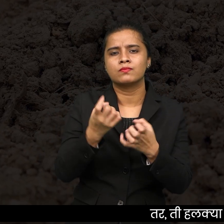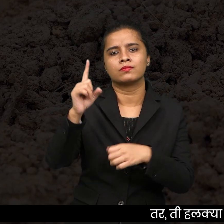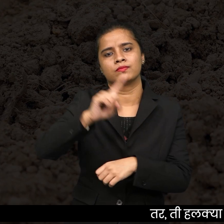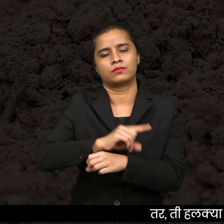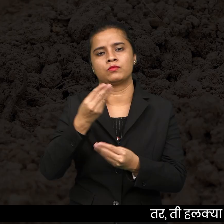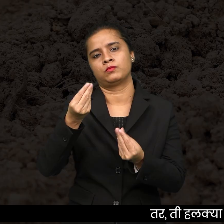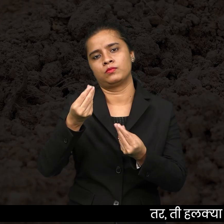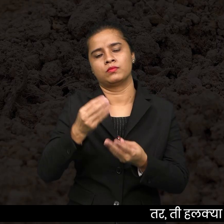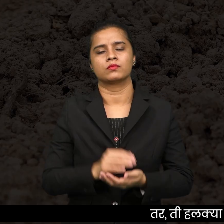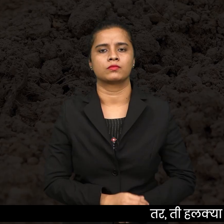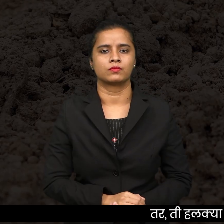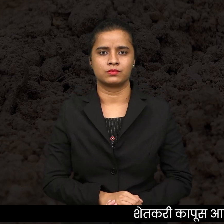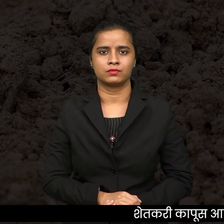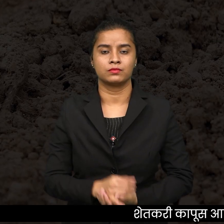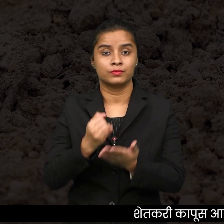आहे.